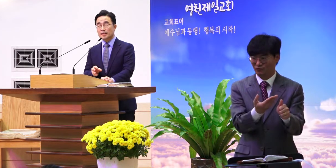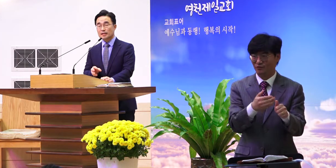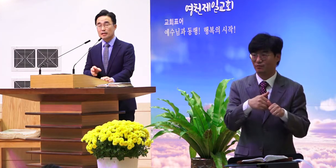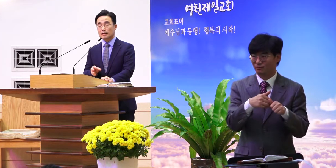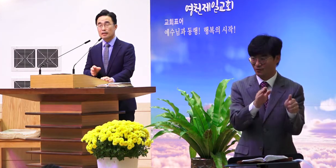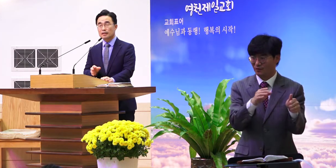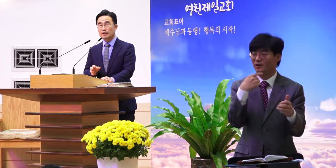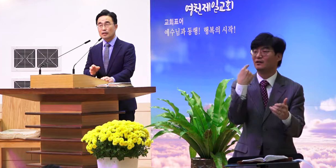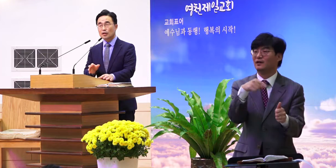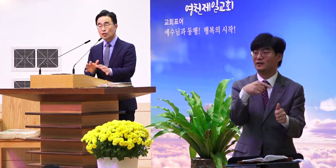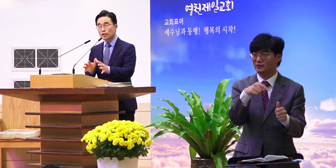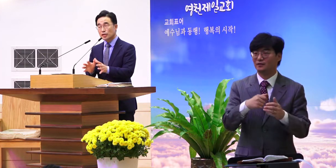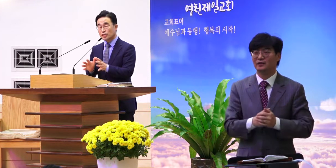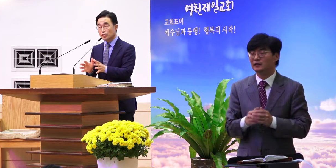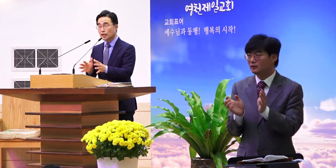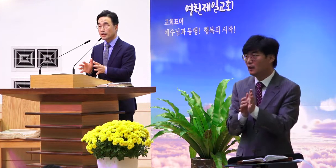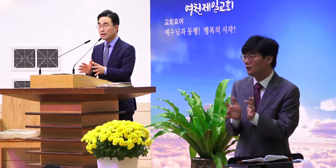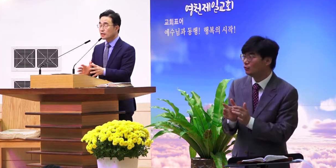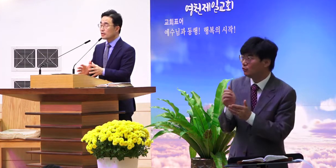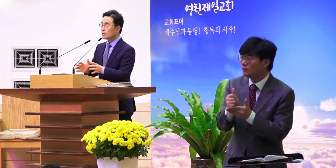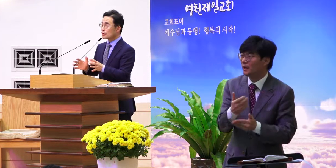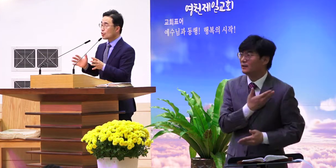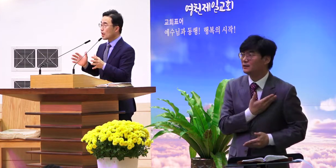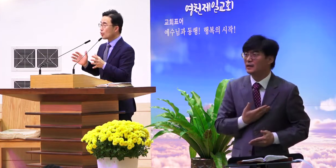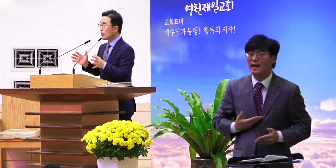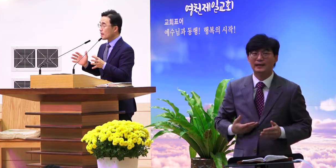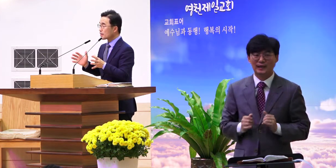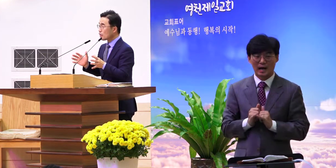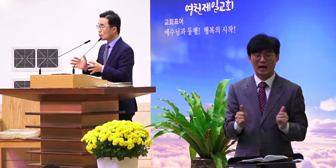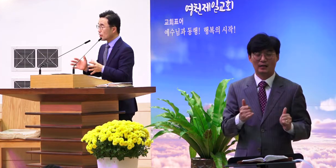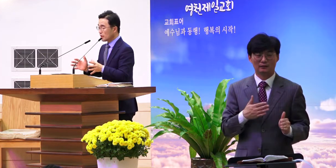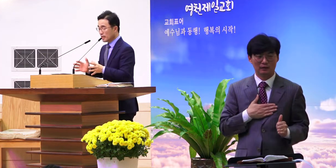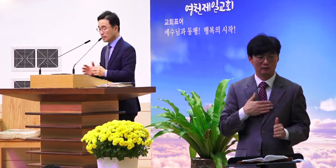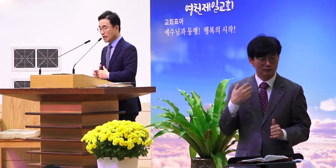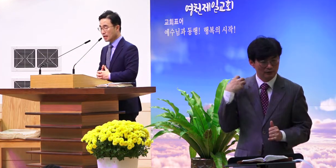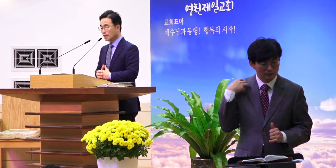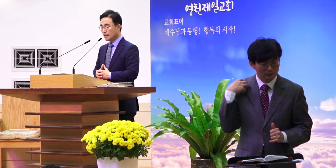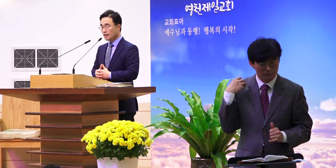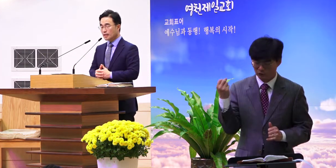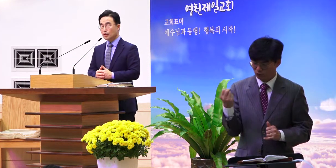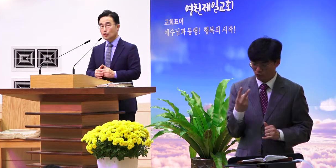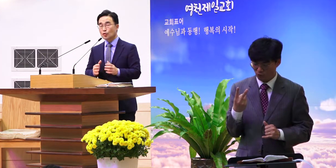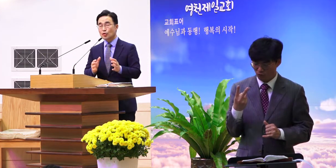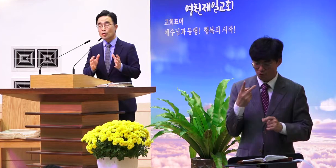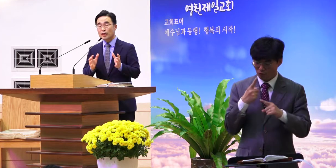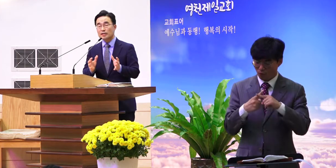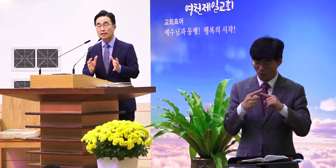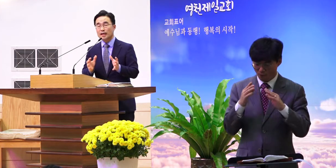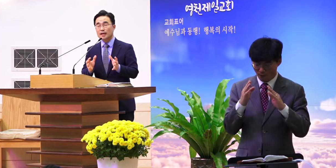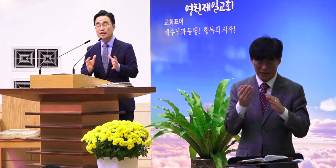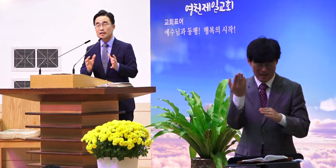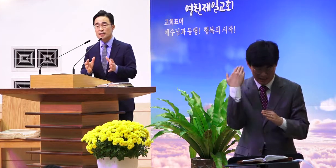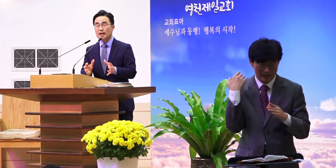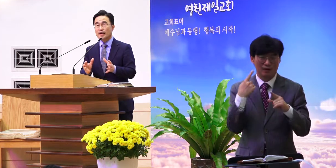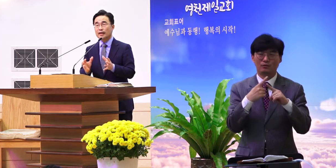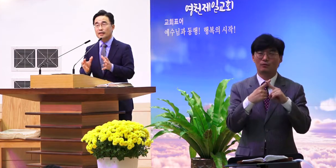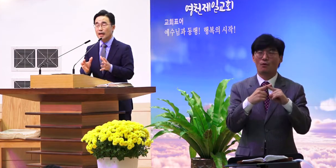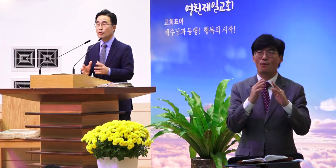예수님의 제자들, 그리고 그 뒤를 잇는 초대교회 성도님들의 신앙, 그리고